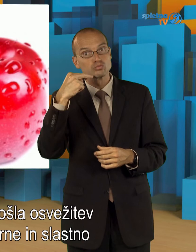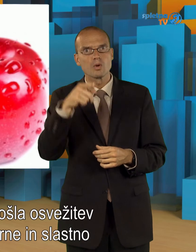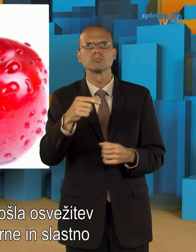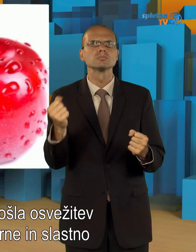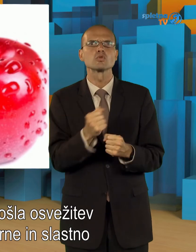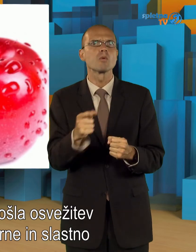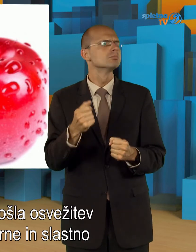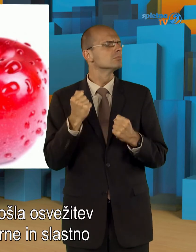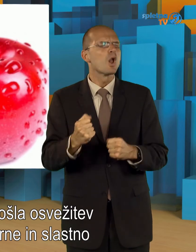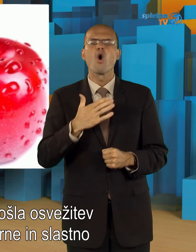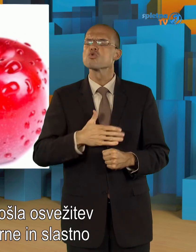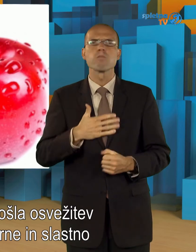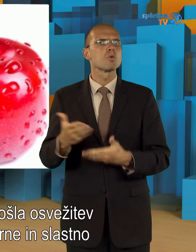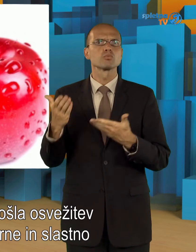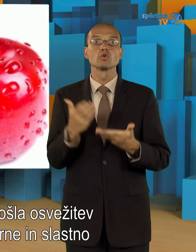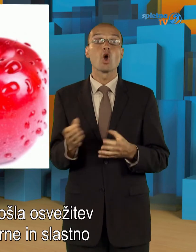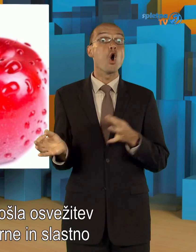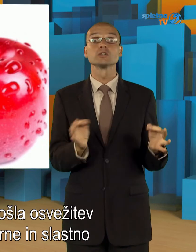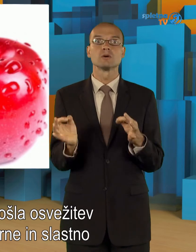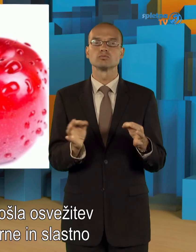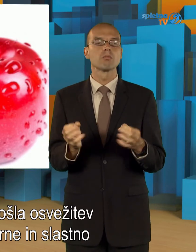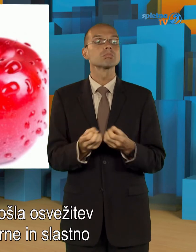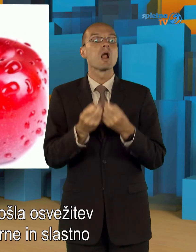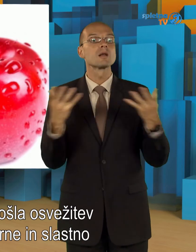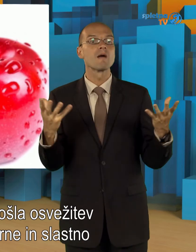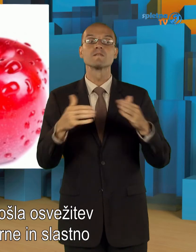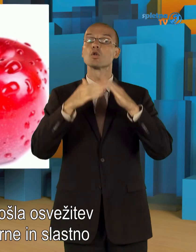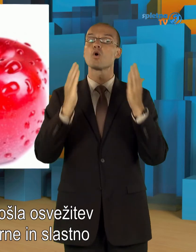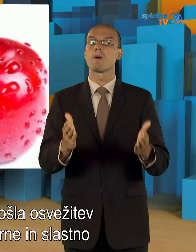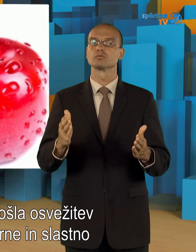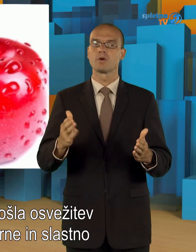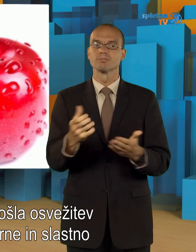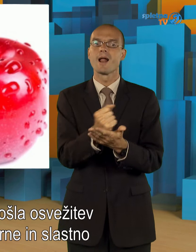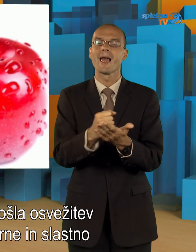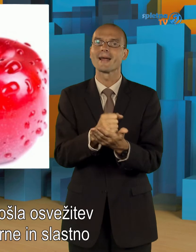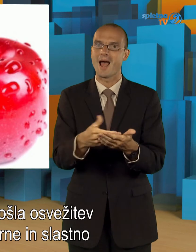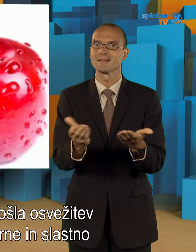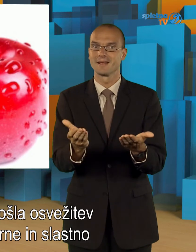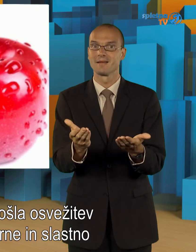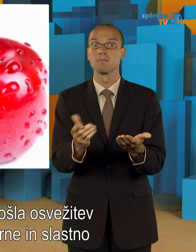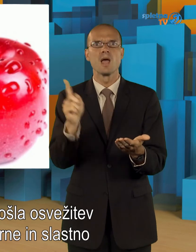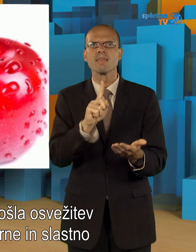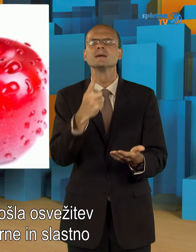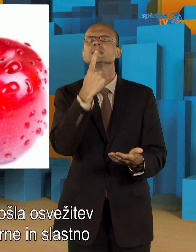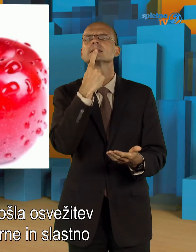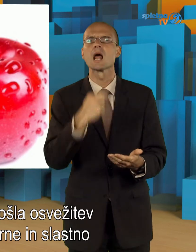Češnja je zato dobrodošla osvežitev naravne domače lekarne in slastno zdravilno darilo narave.